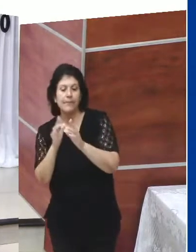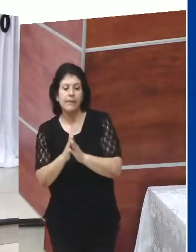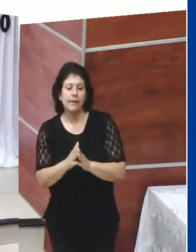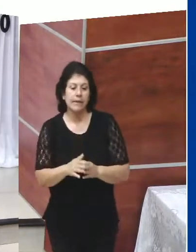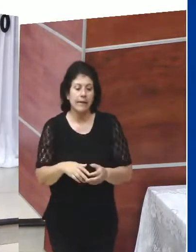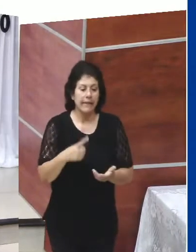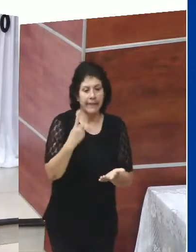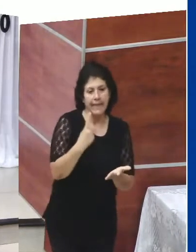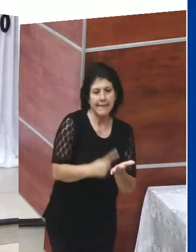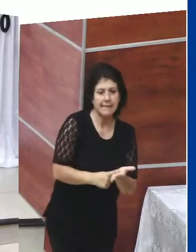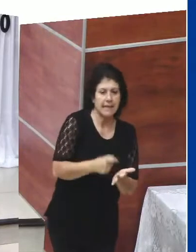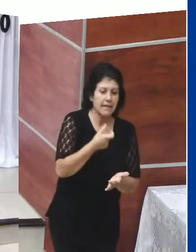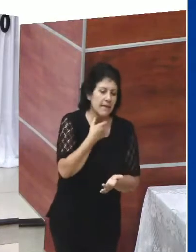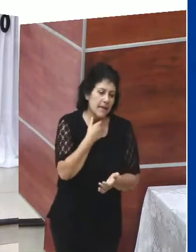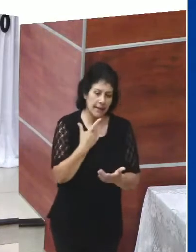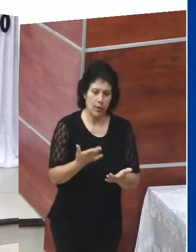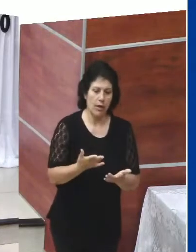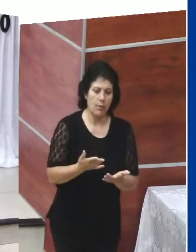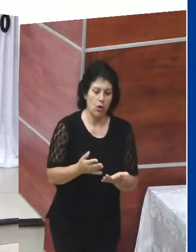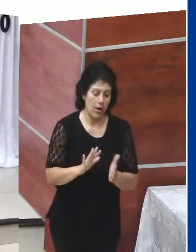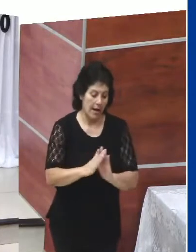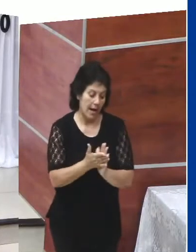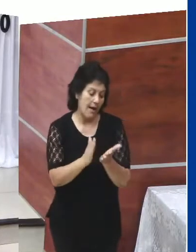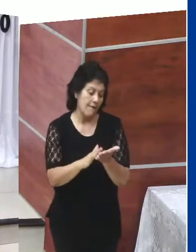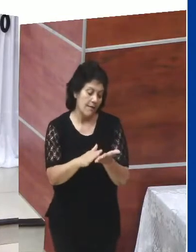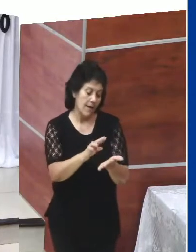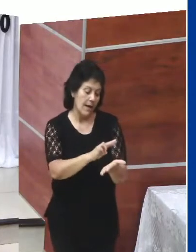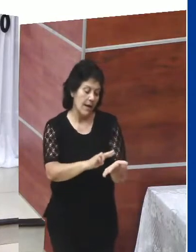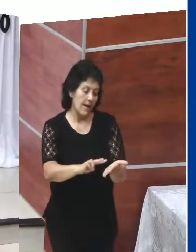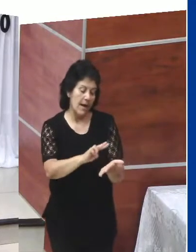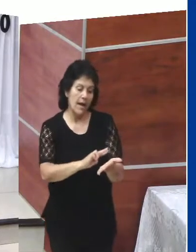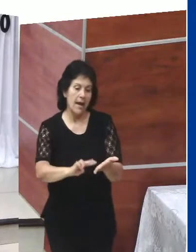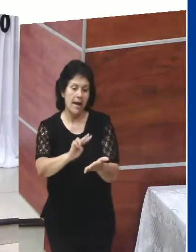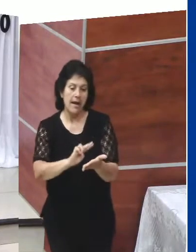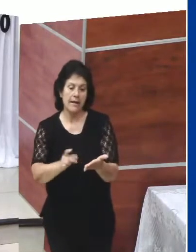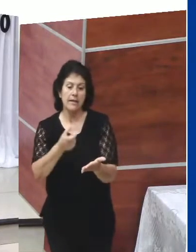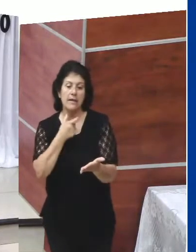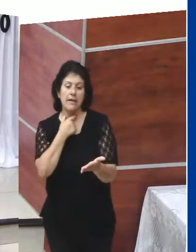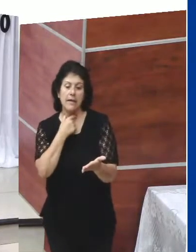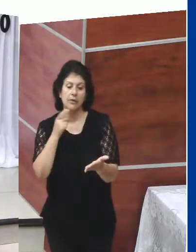decidir leer la Biblia todos los días?